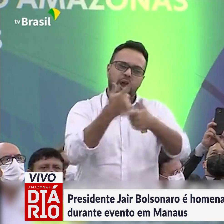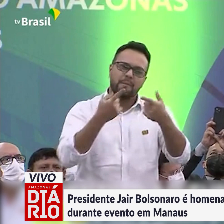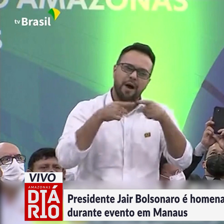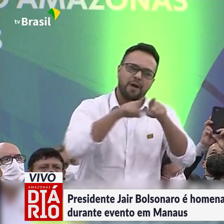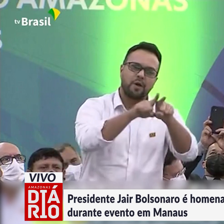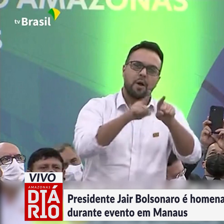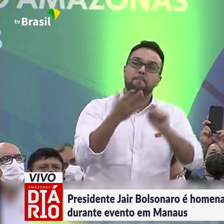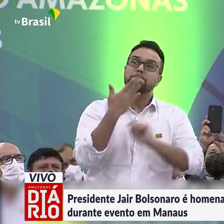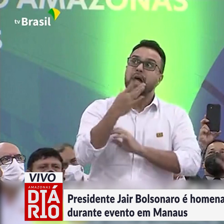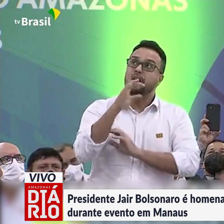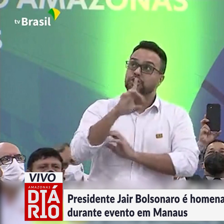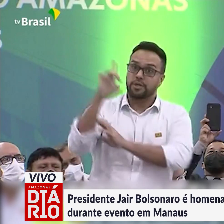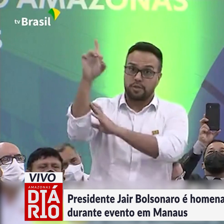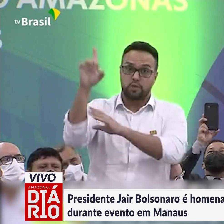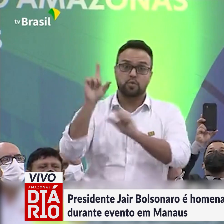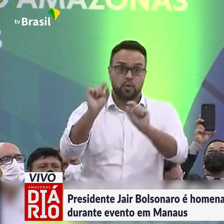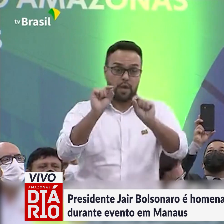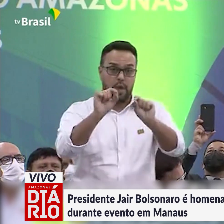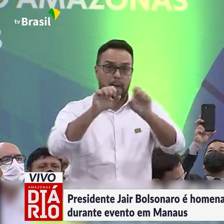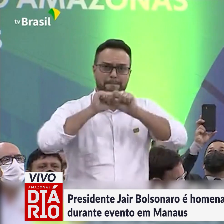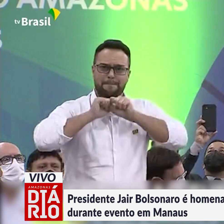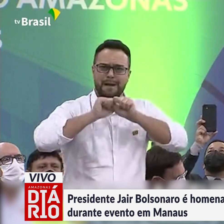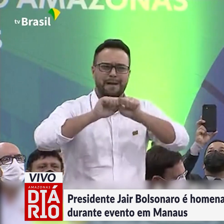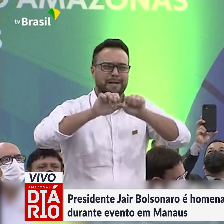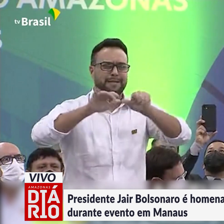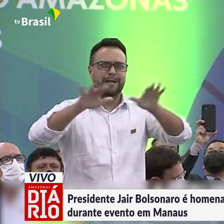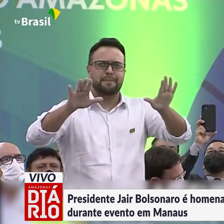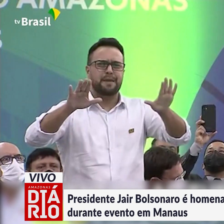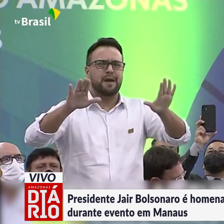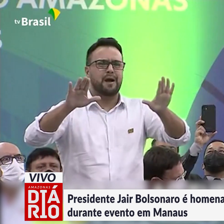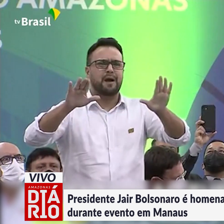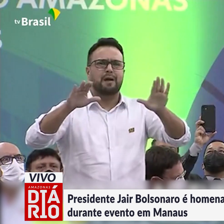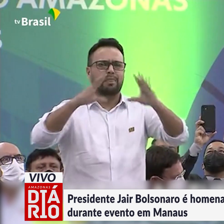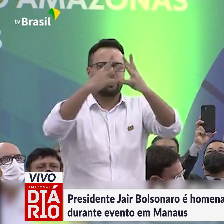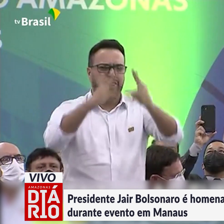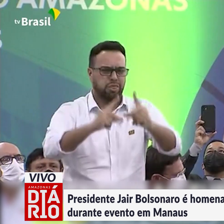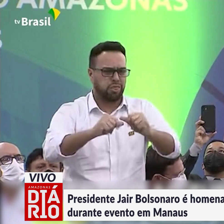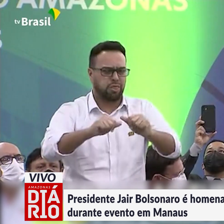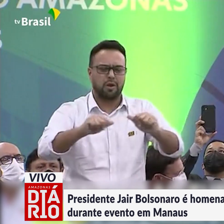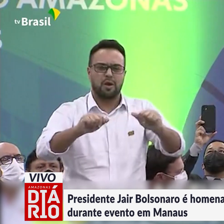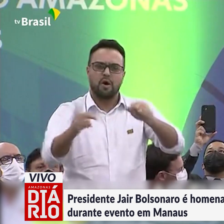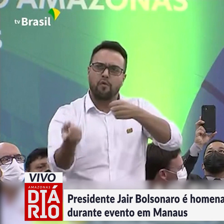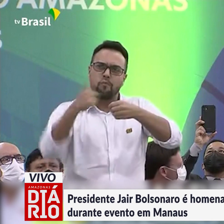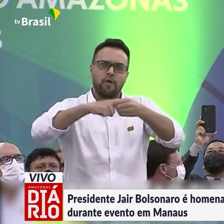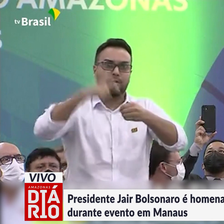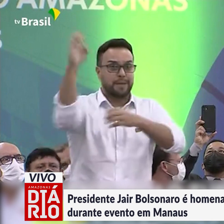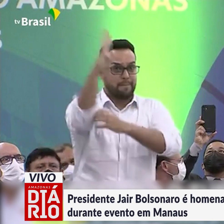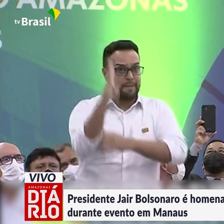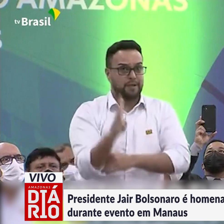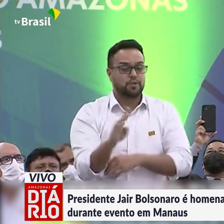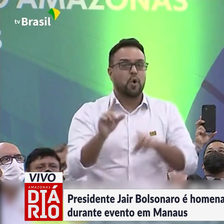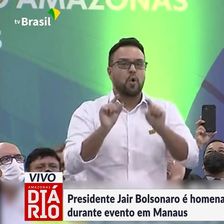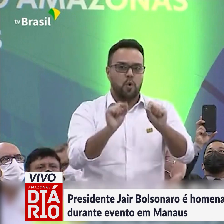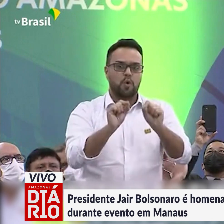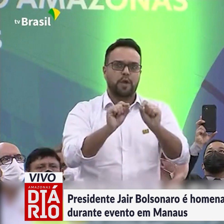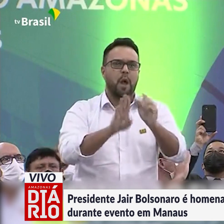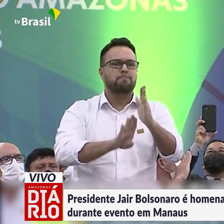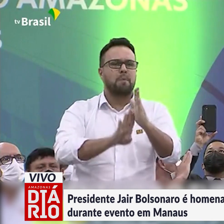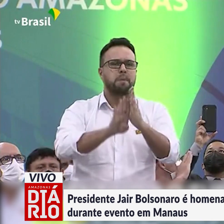pede a Deus que essa pandemia logo nos deixe e o Brasil possa voltar à